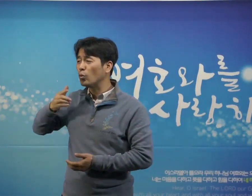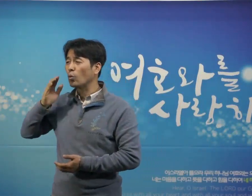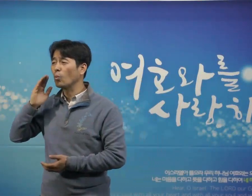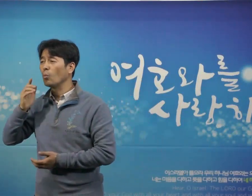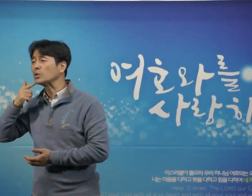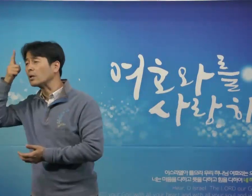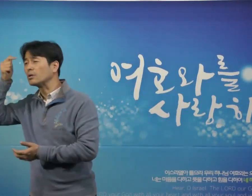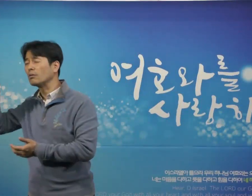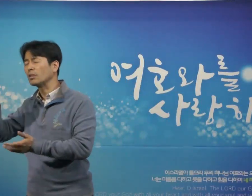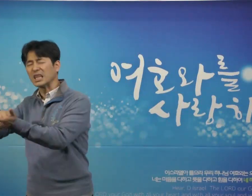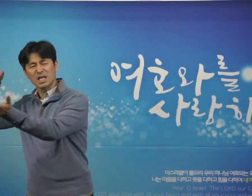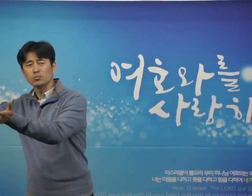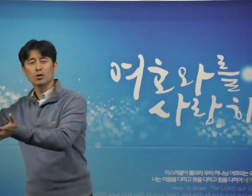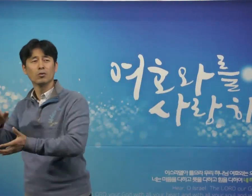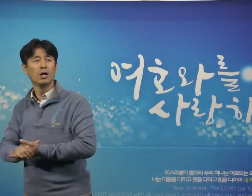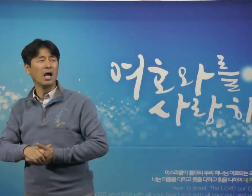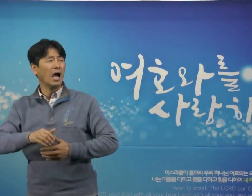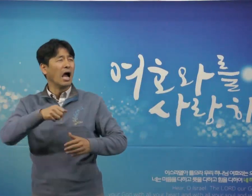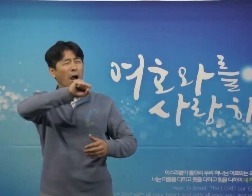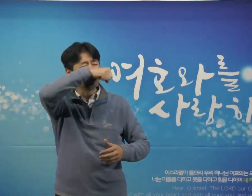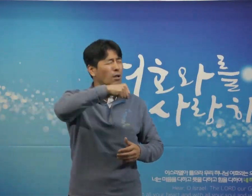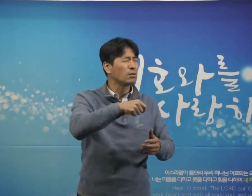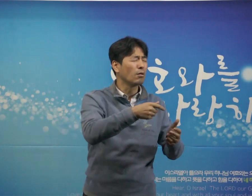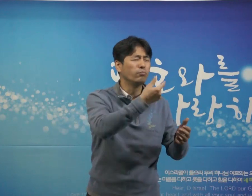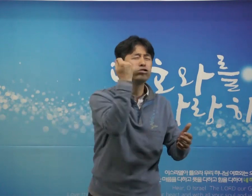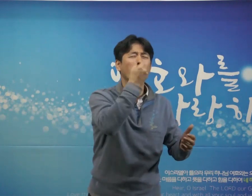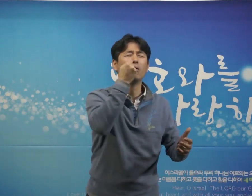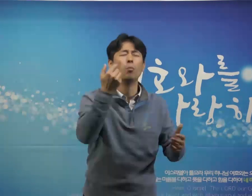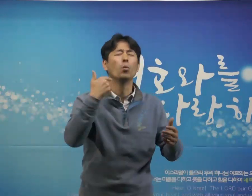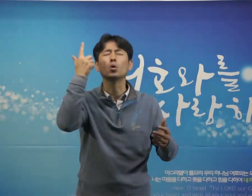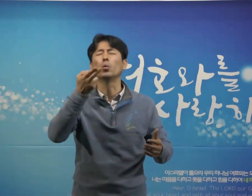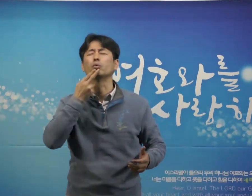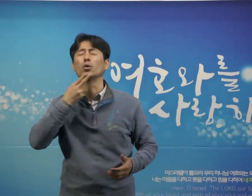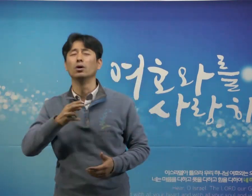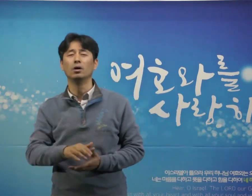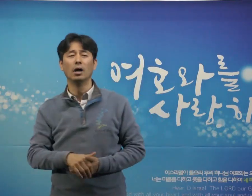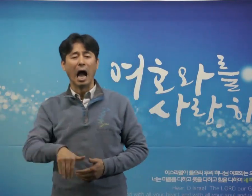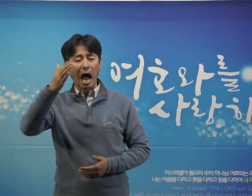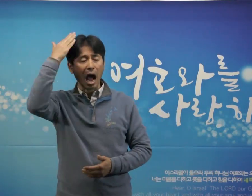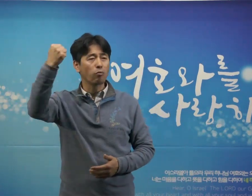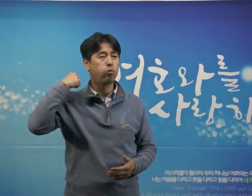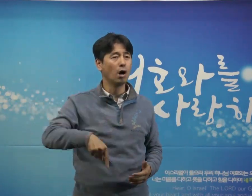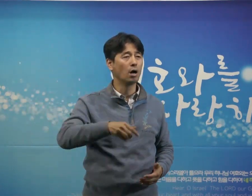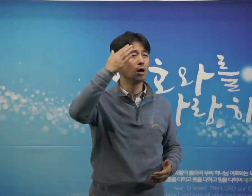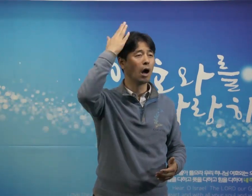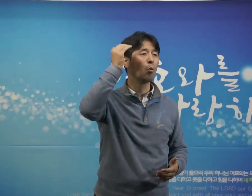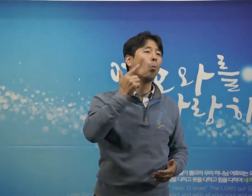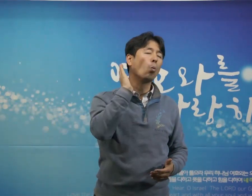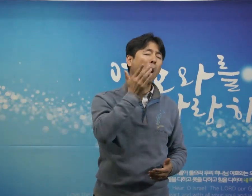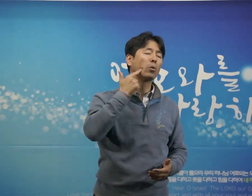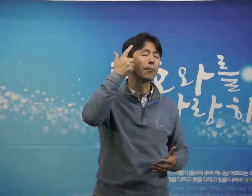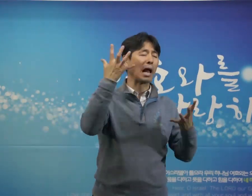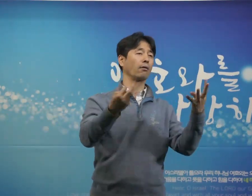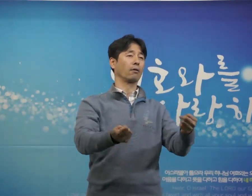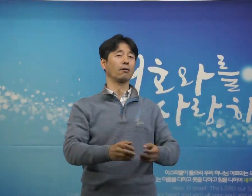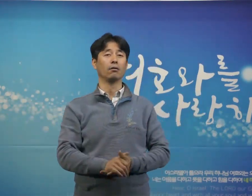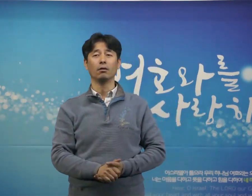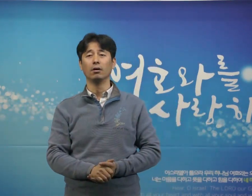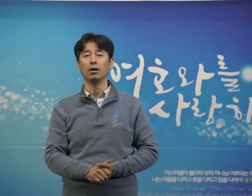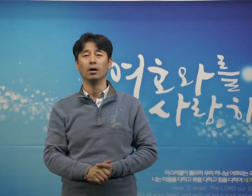농인 목사님이 부족합니다. 중국에도 목사님이 부족하고, 아프리카에는 농인 목사님이 없습니다.